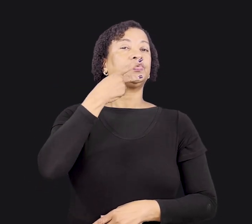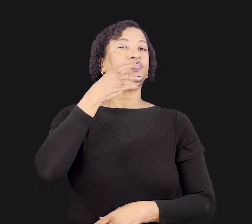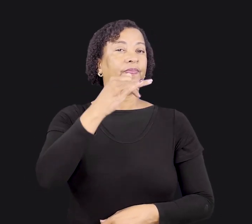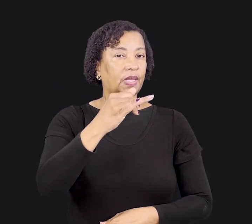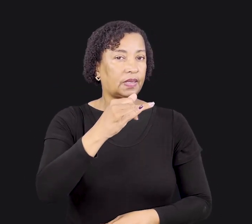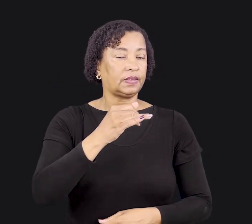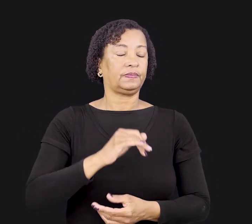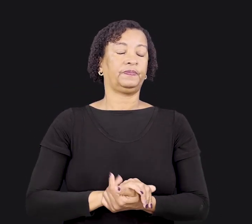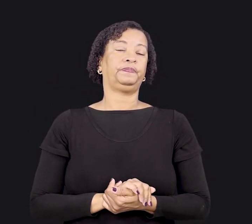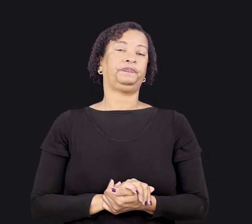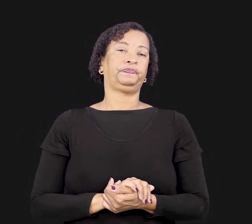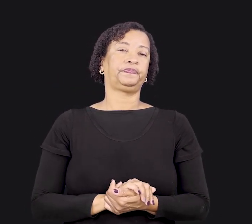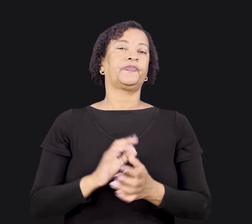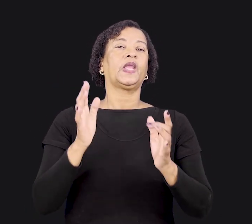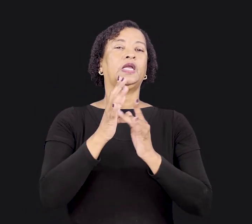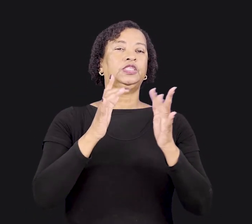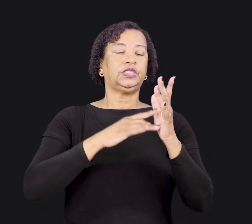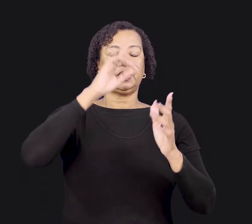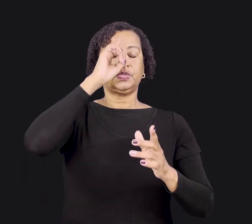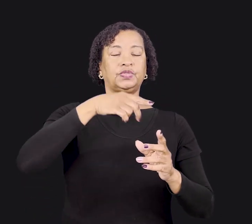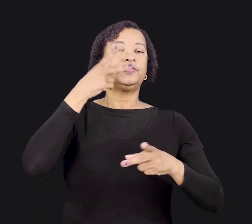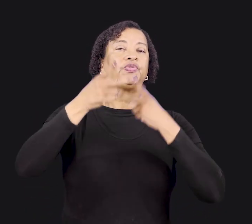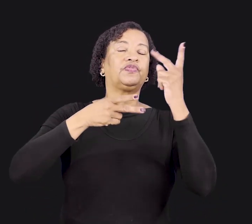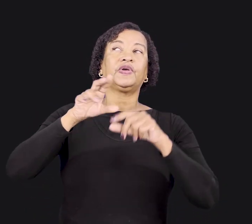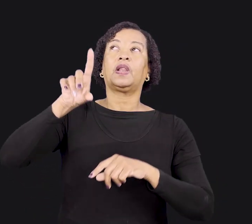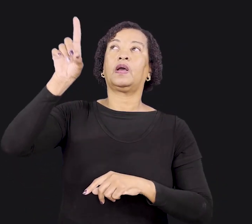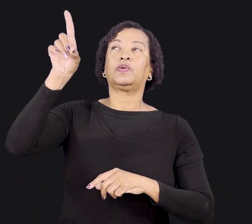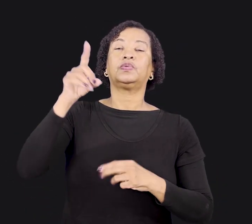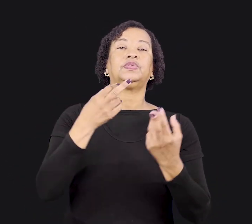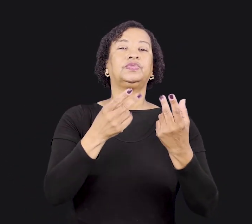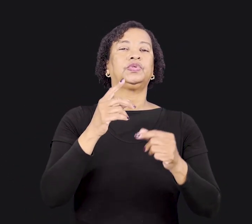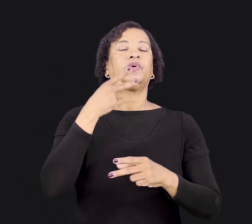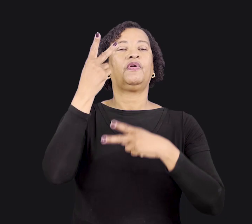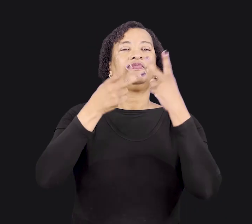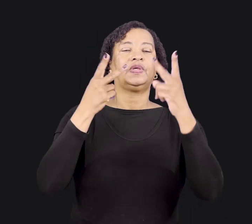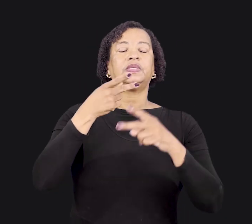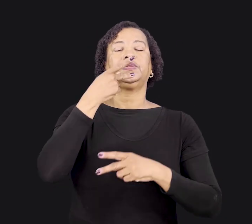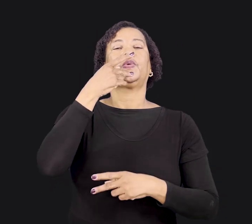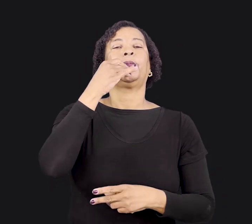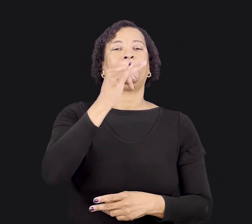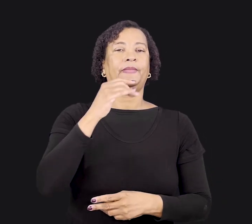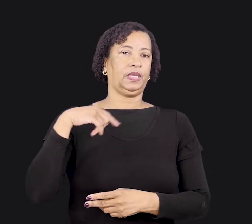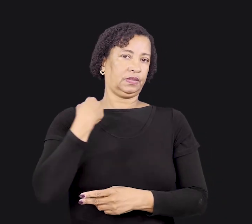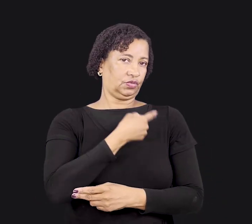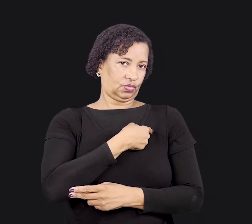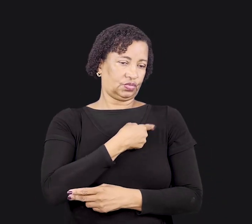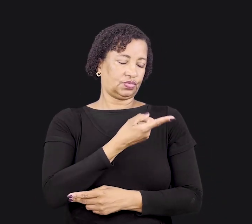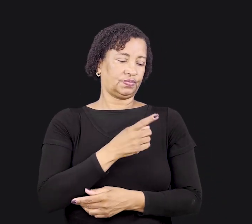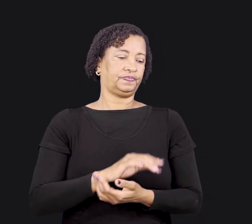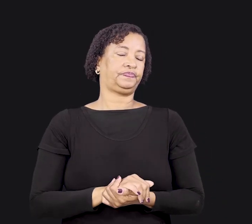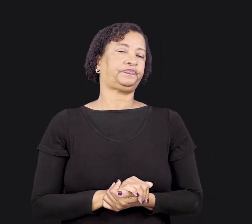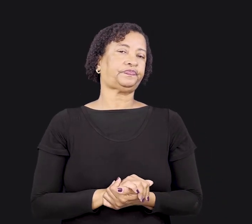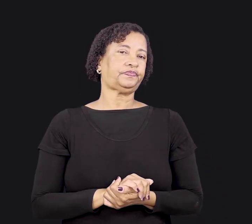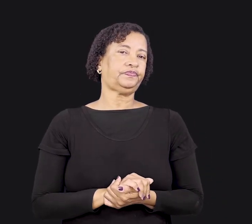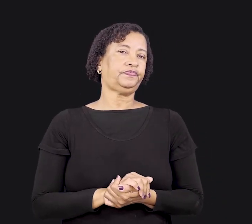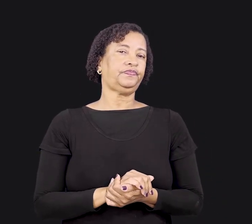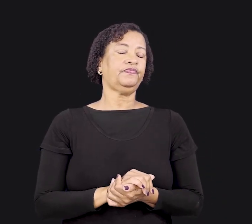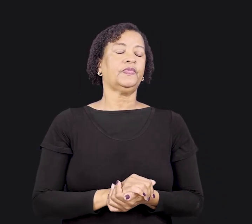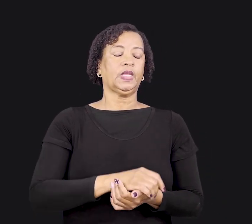pessoal. Jesus nos mandou falar com Deus como falaríamos com nosso Pai. No livro de Gálatas aprendemos que quando